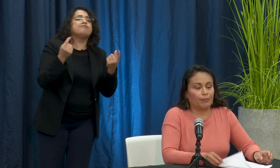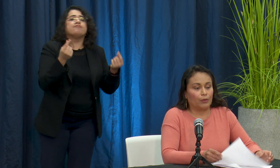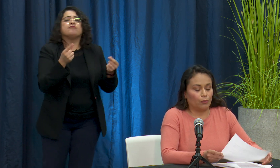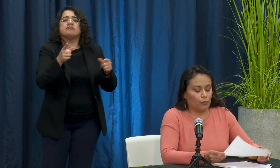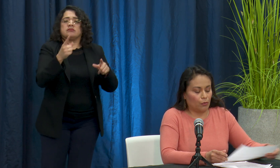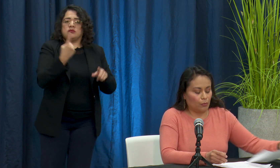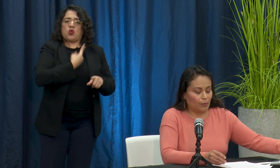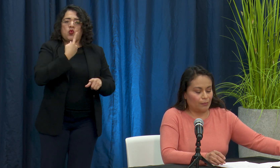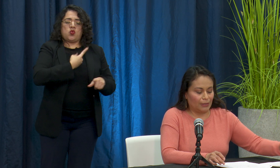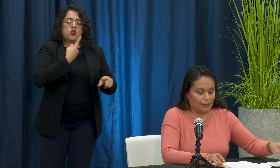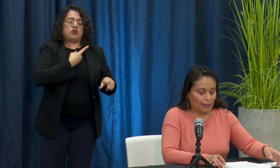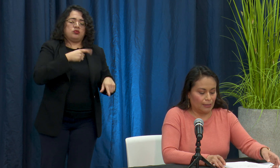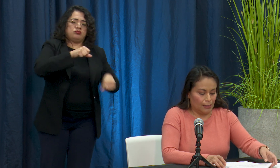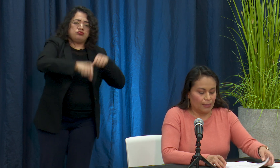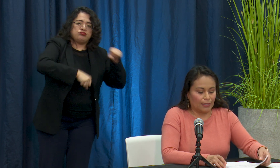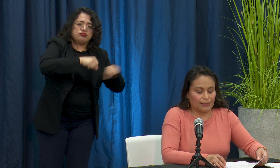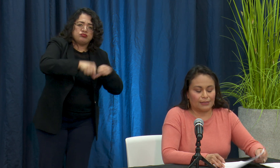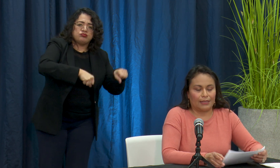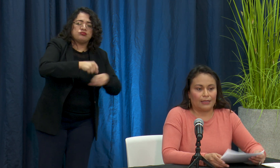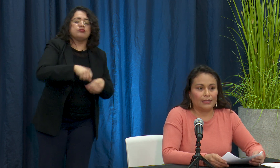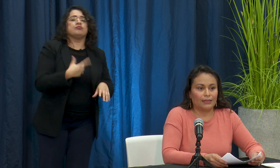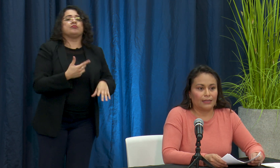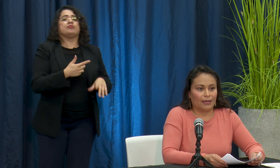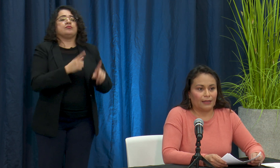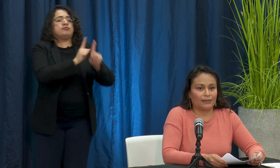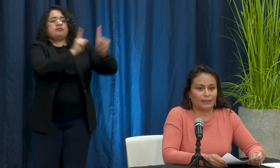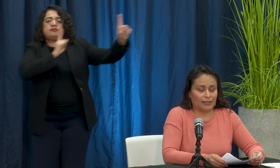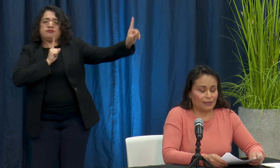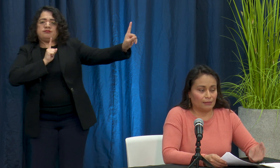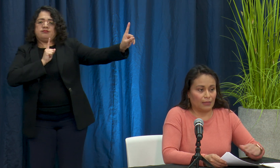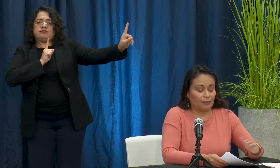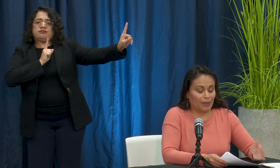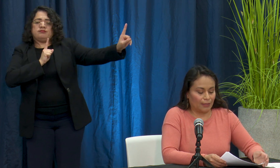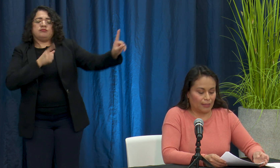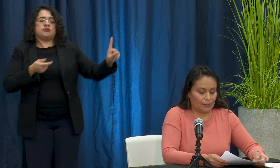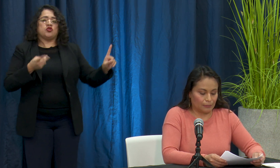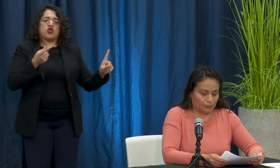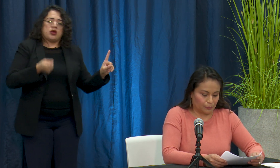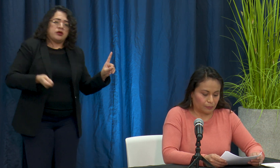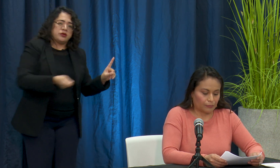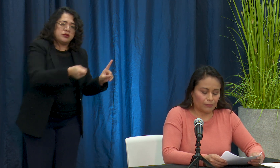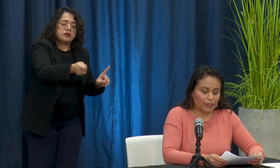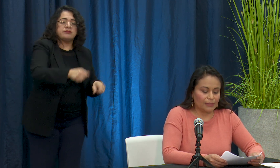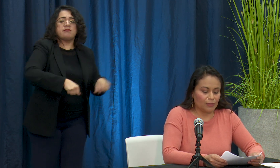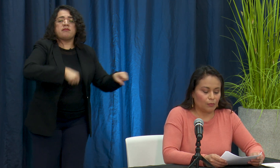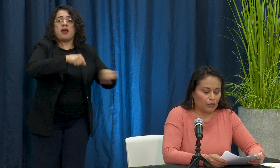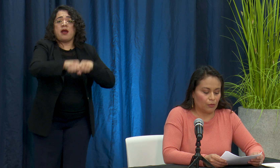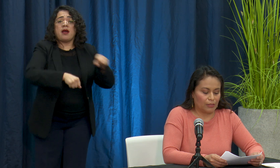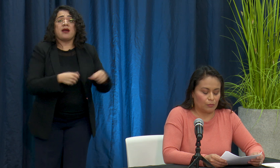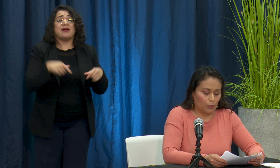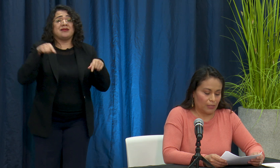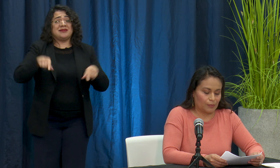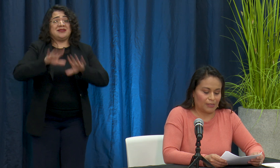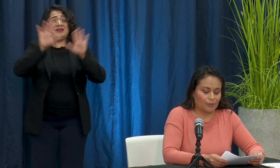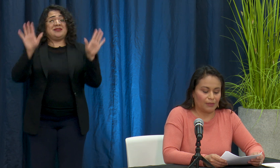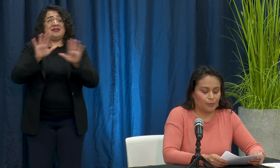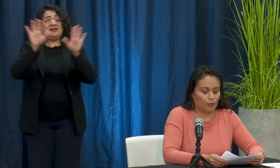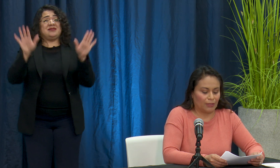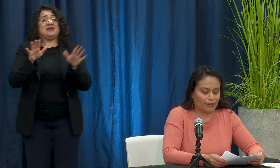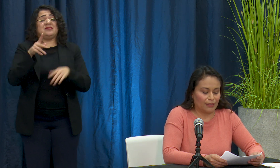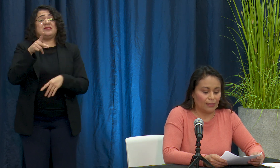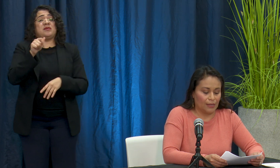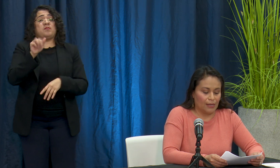mascotas, pero no permite que se queden en parques. Este domingo es